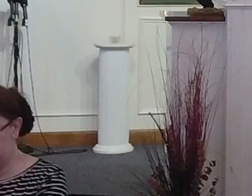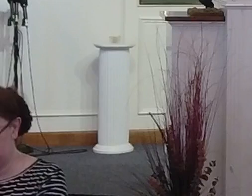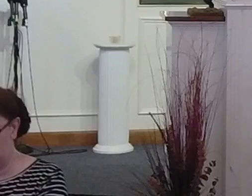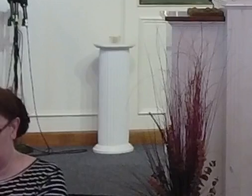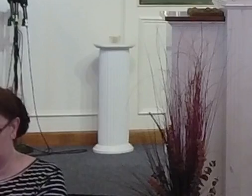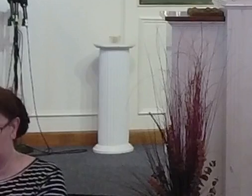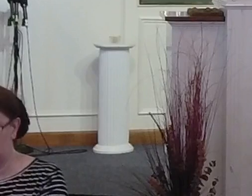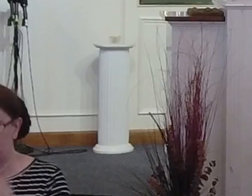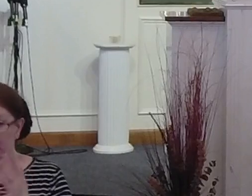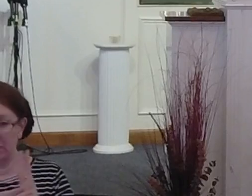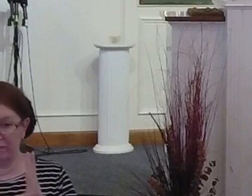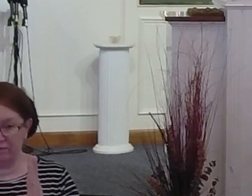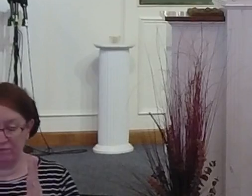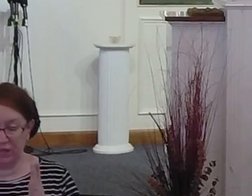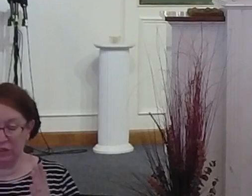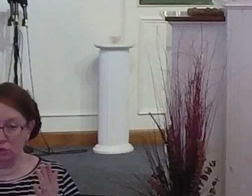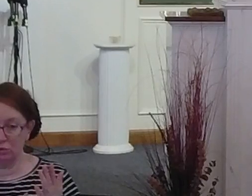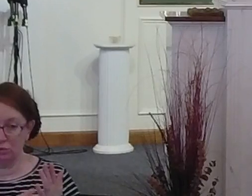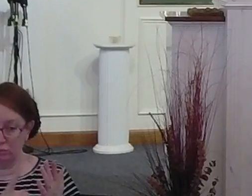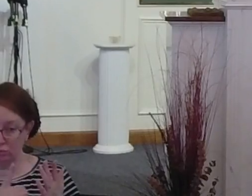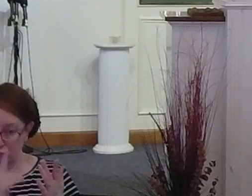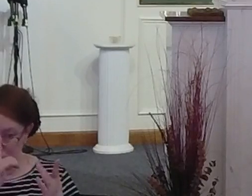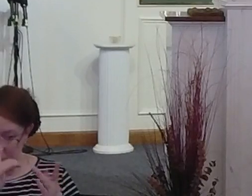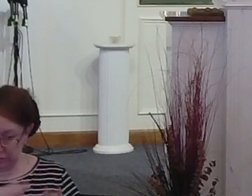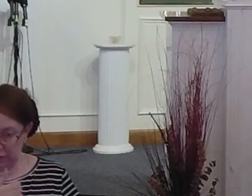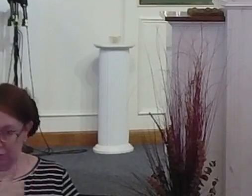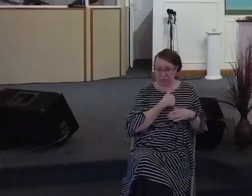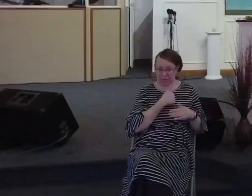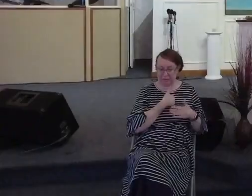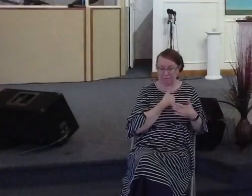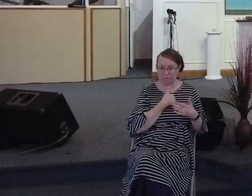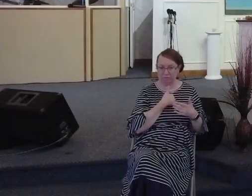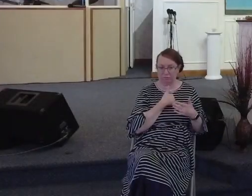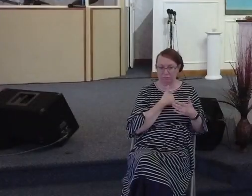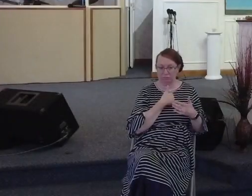conectarse espiritualmente con Dios, pero lo que suficientemente.